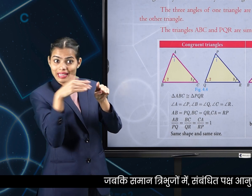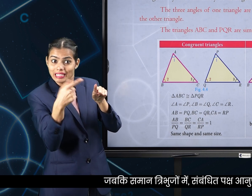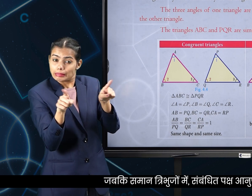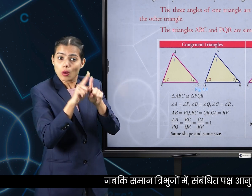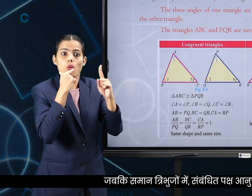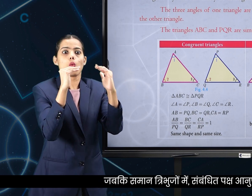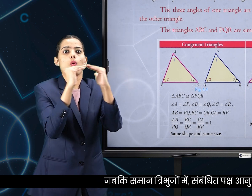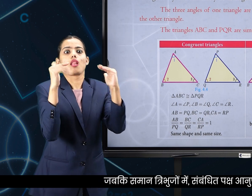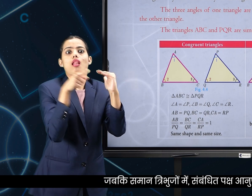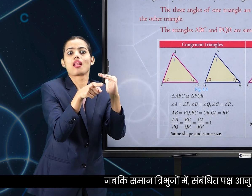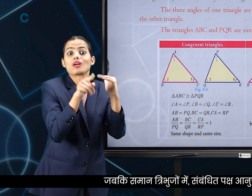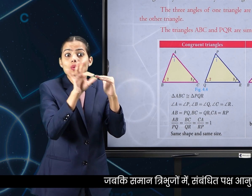पक्ष अनुपातिका होती है।